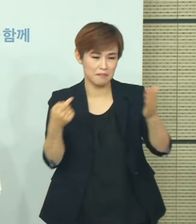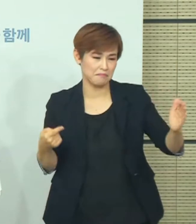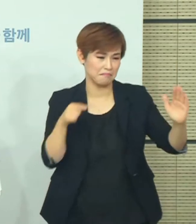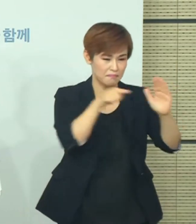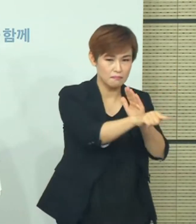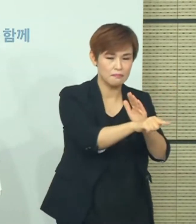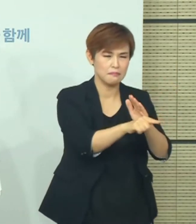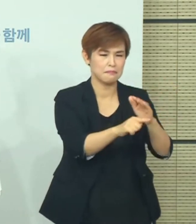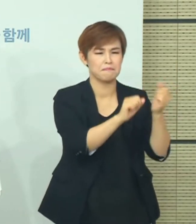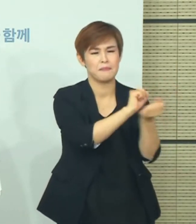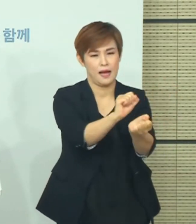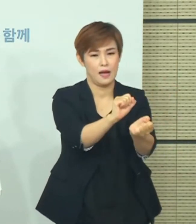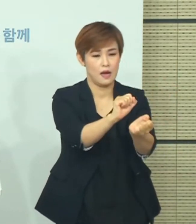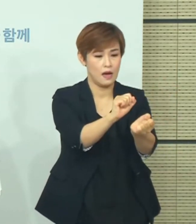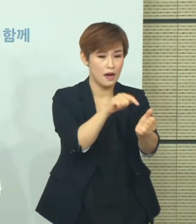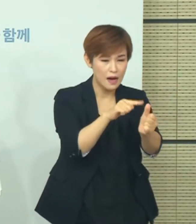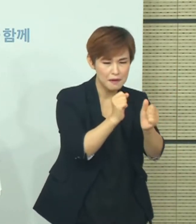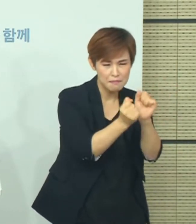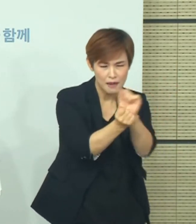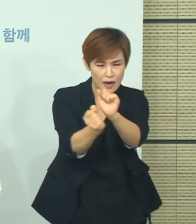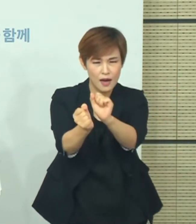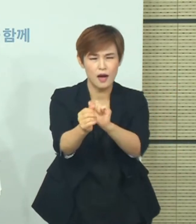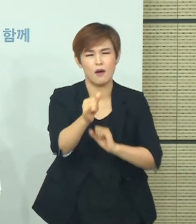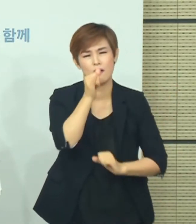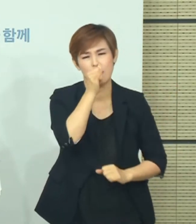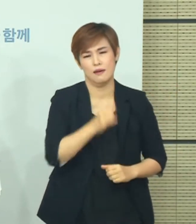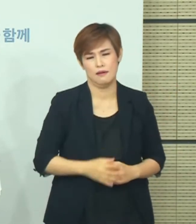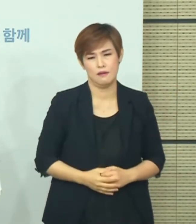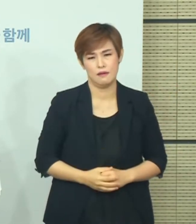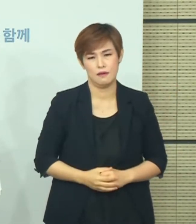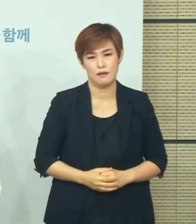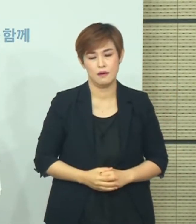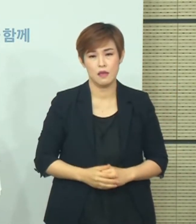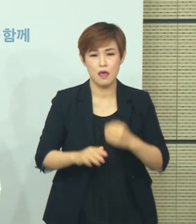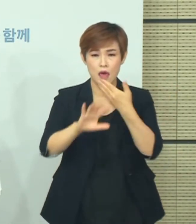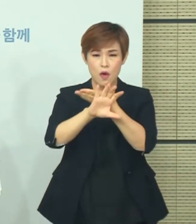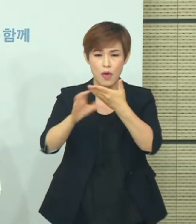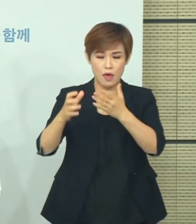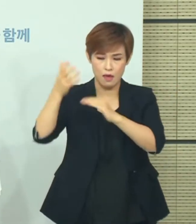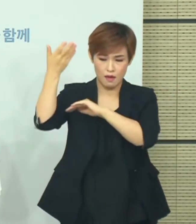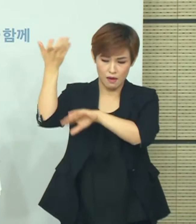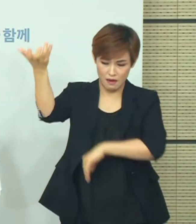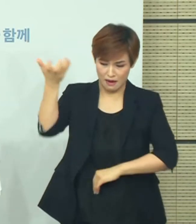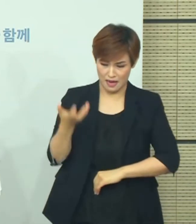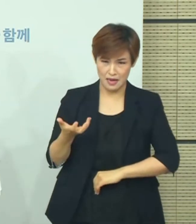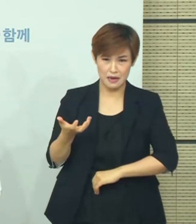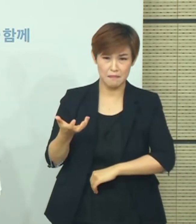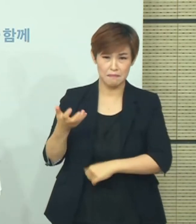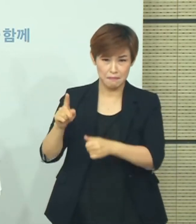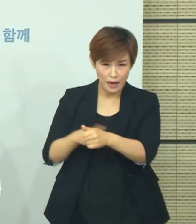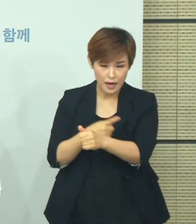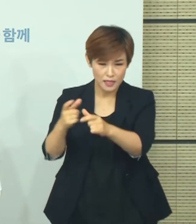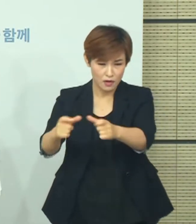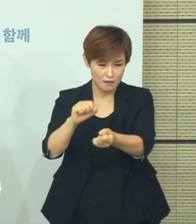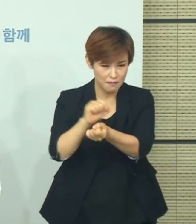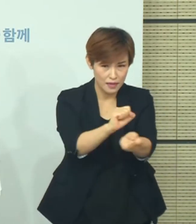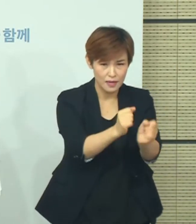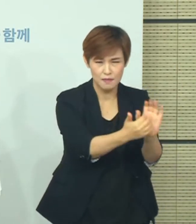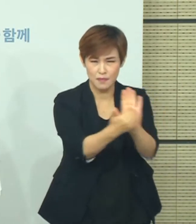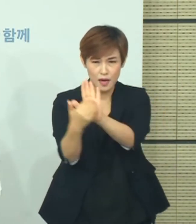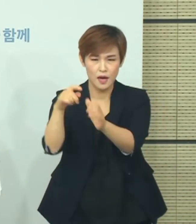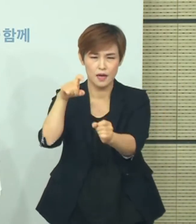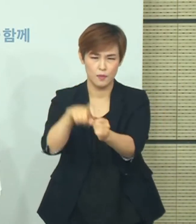감염되었고 그 지인이 감염된 사례처럼 해외 유입이 지역사회 감염으로 이어지지 않도록